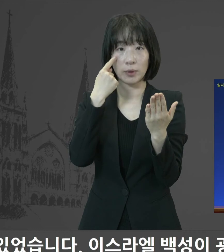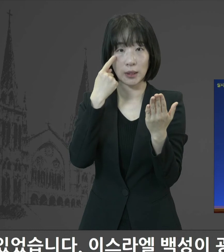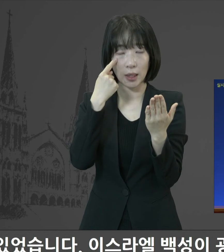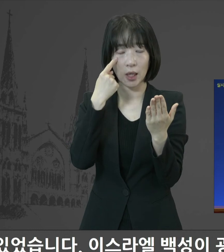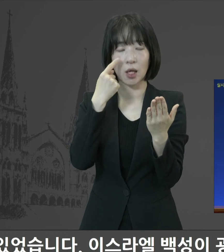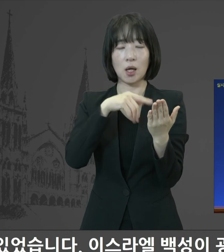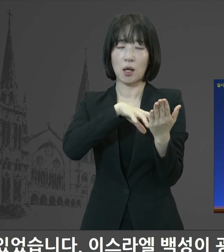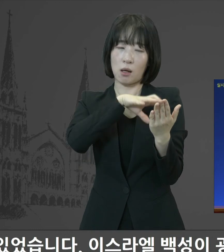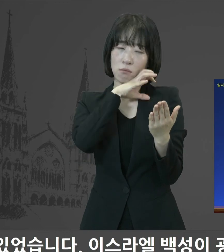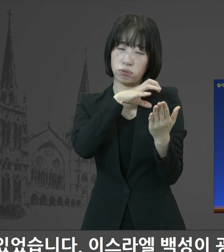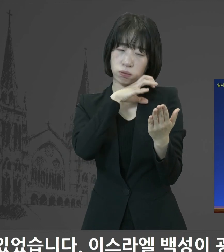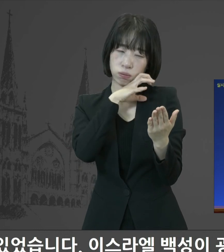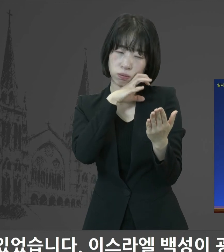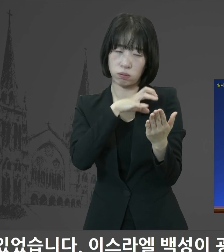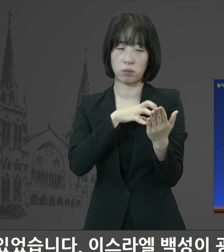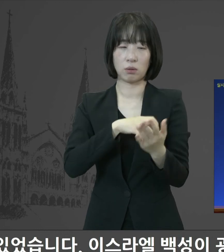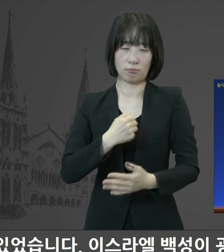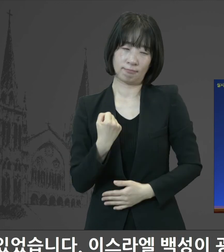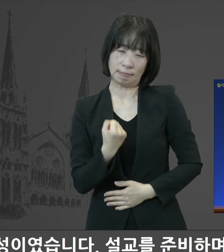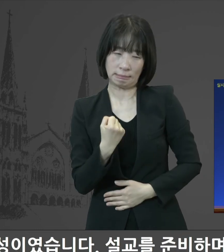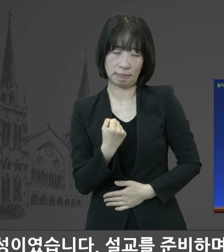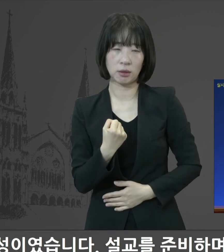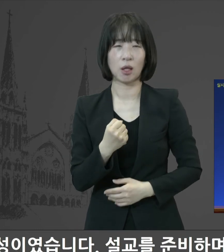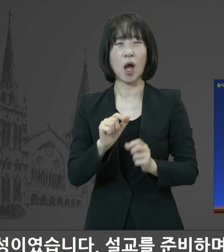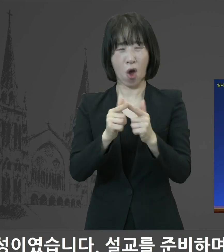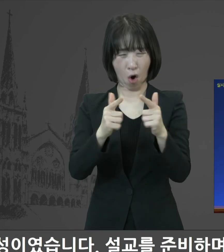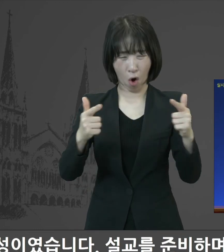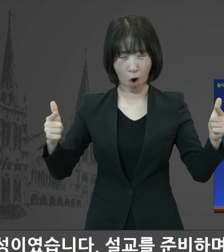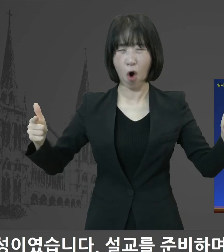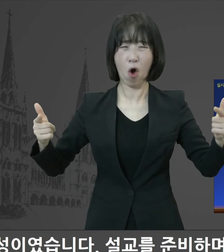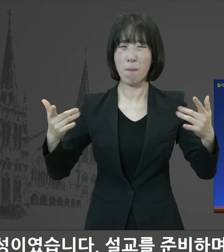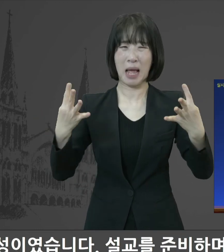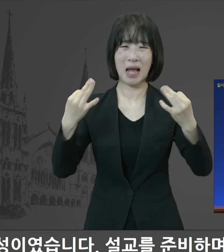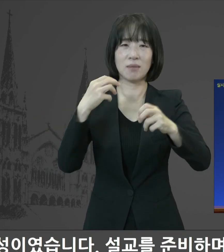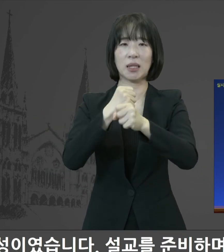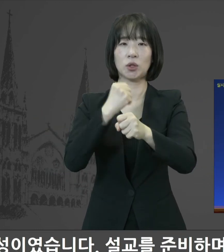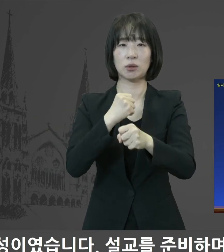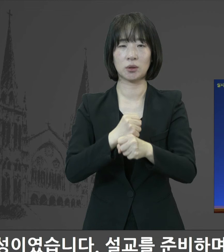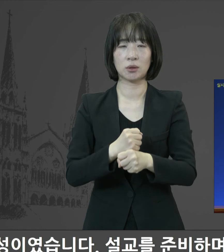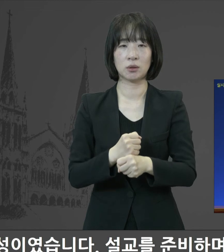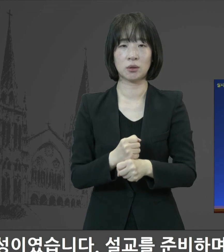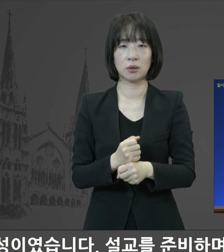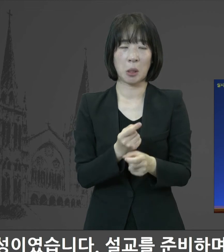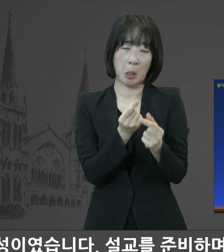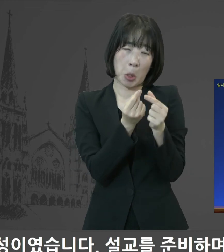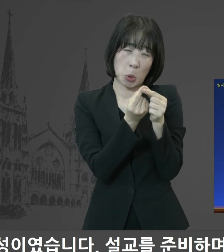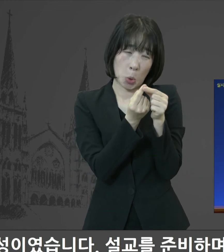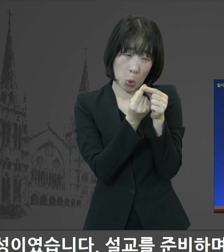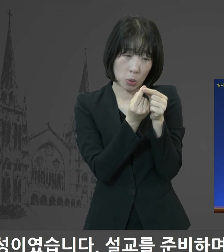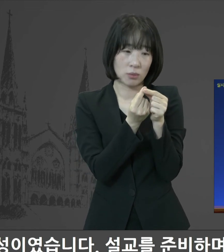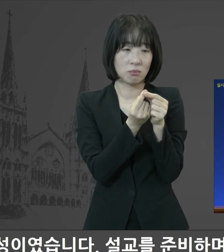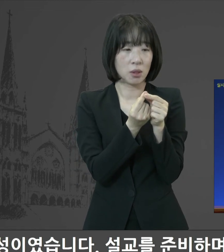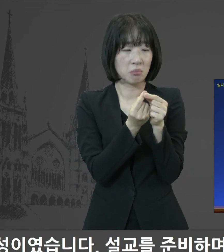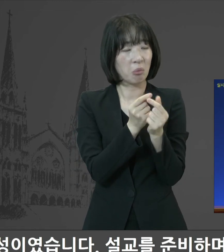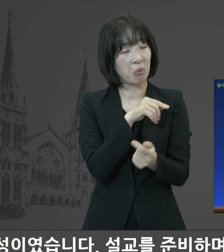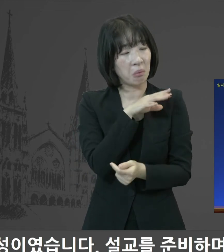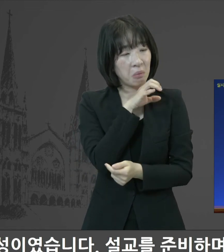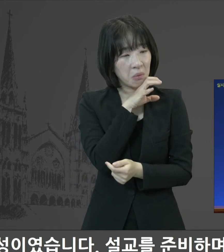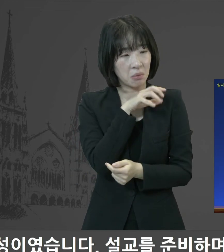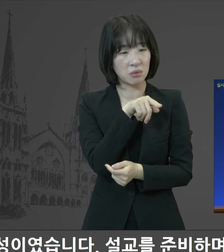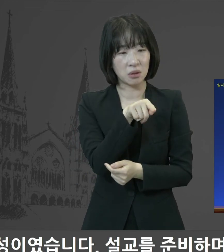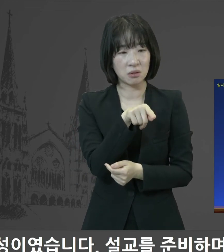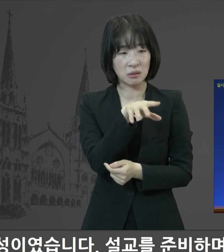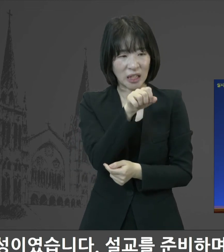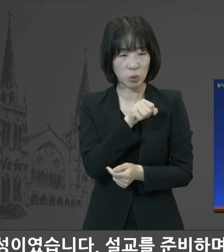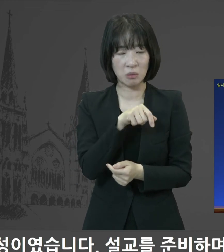불평과 불만도 참 창의적으로 할 수 있더라고요. 어쩌면 그냥 조금만 조금만 뭐 그 근거만 있으면